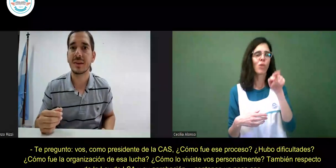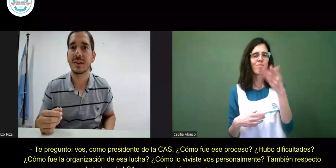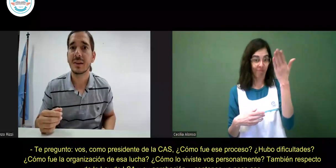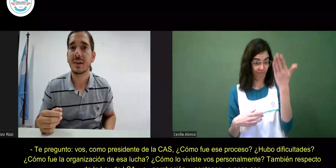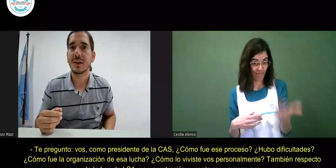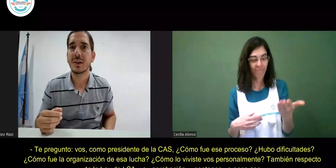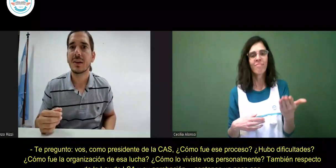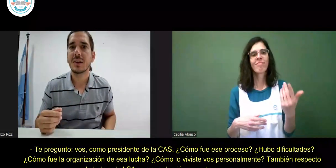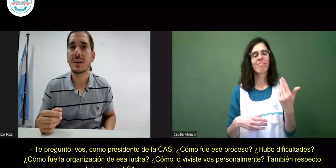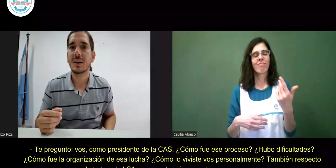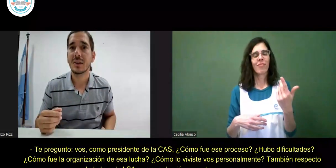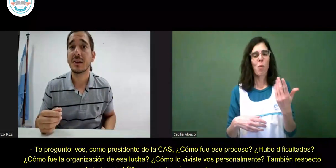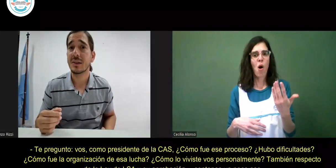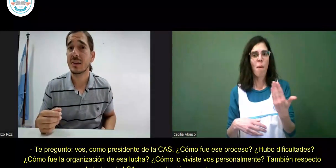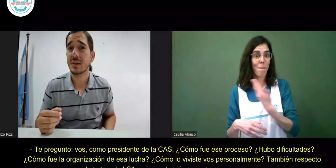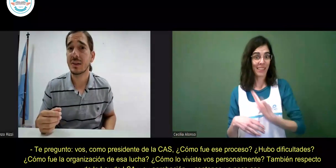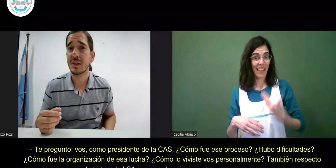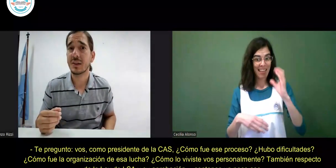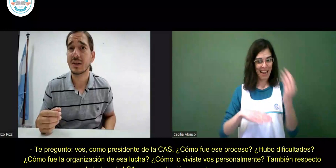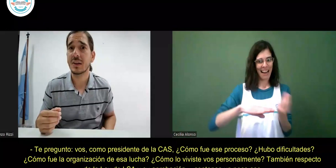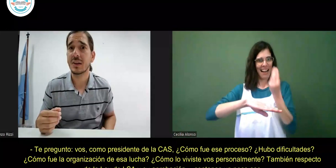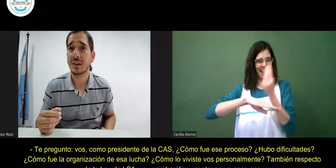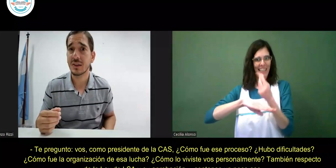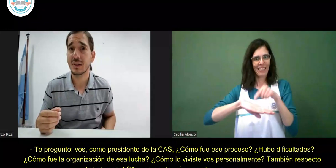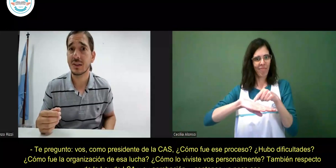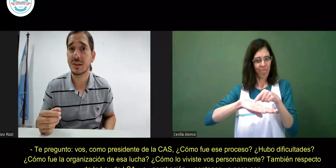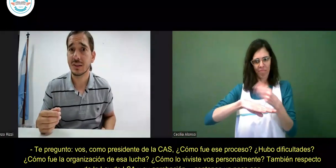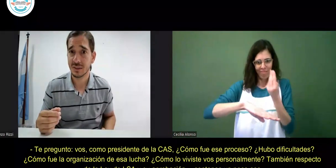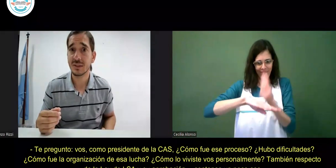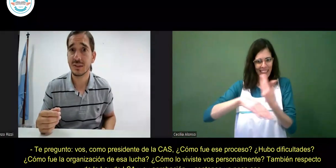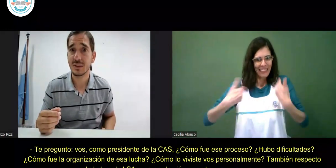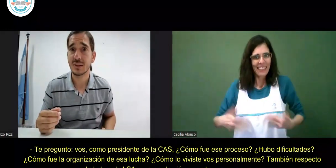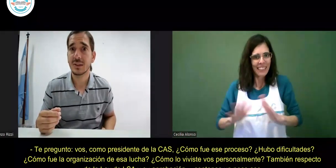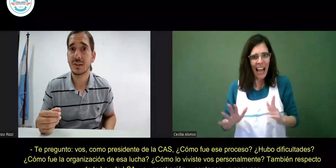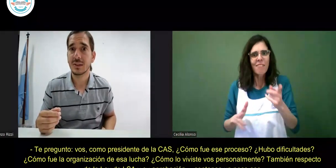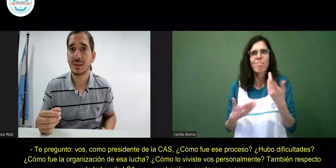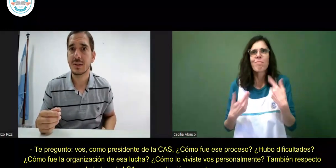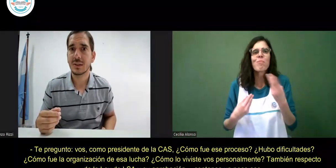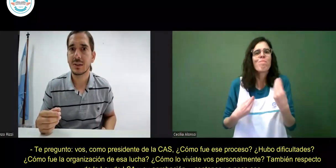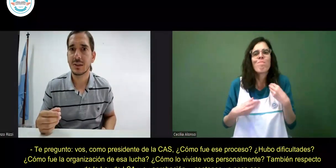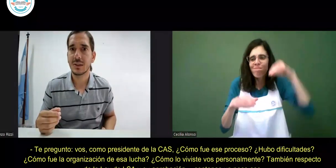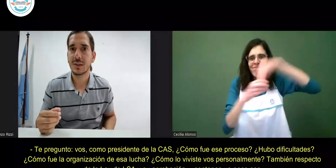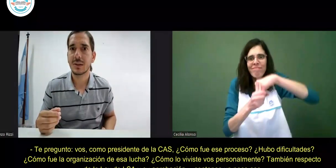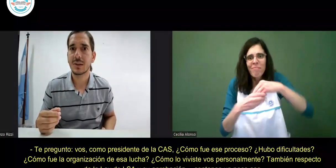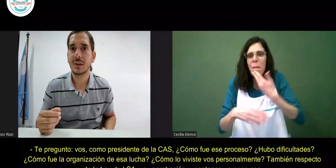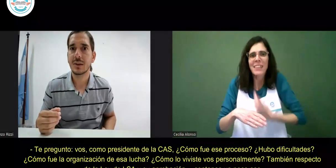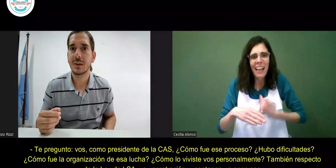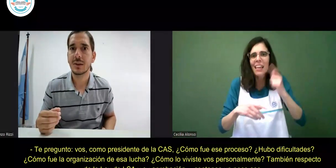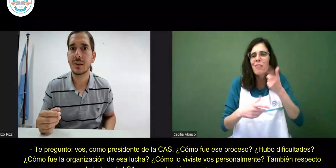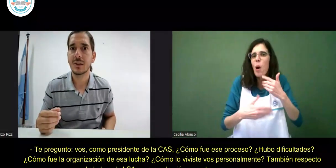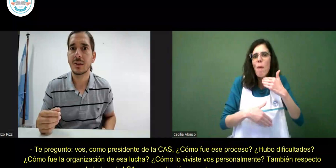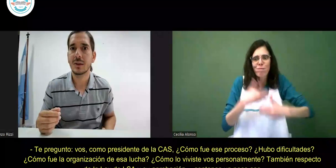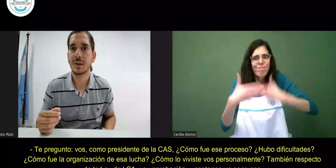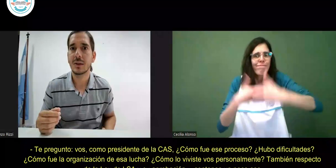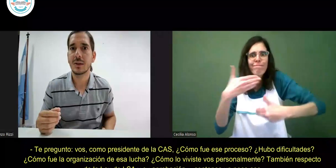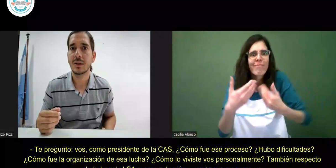Te pregunto, vos, como presidente de la CAS, ¿cómo fue ese proceso?